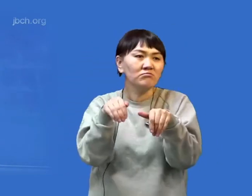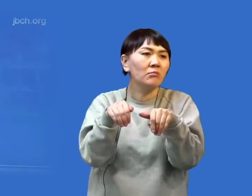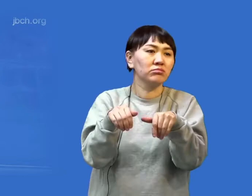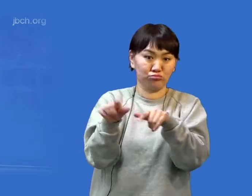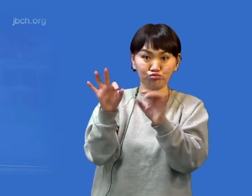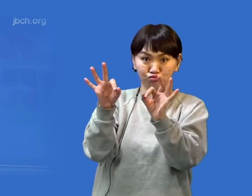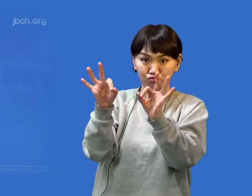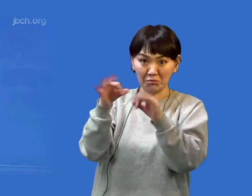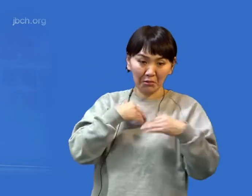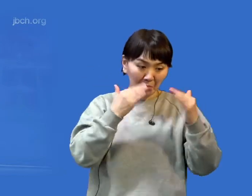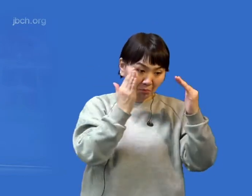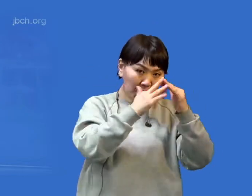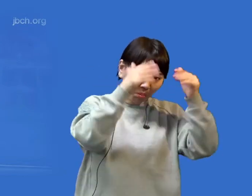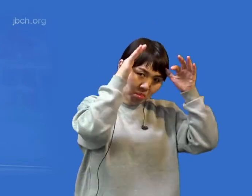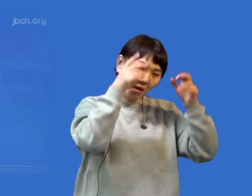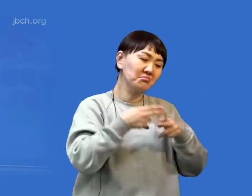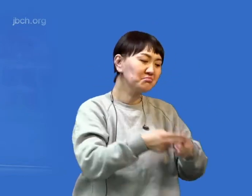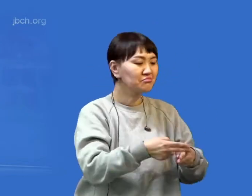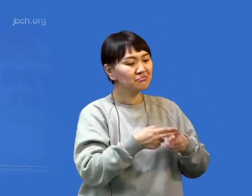болохгүй.